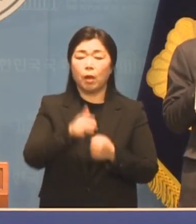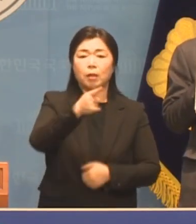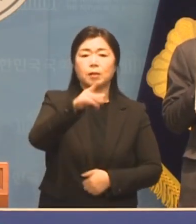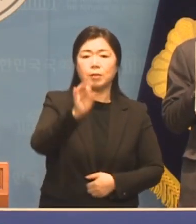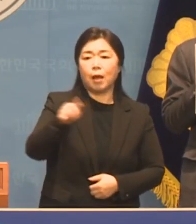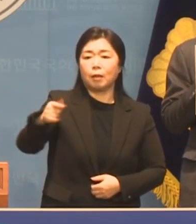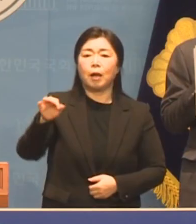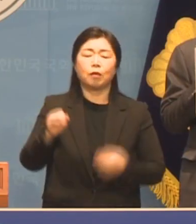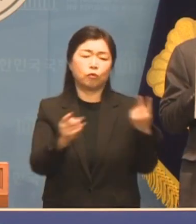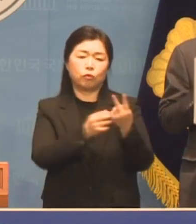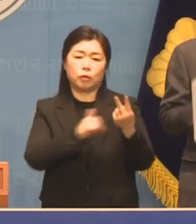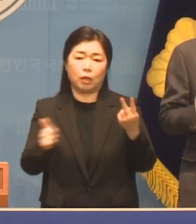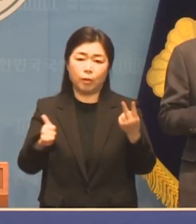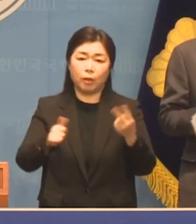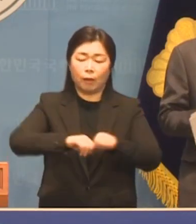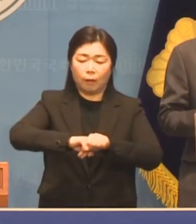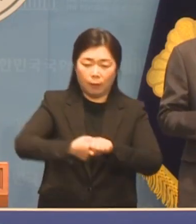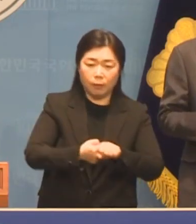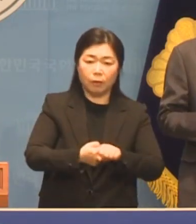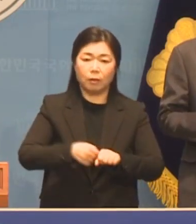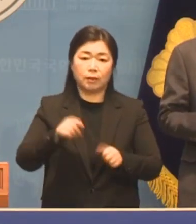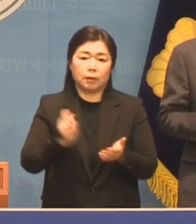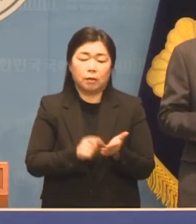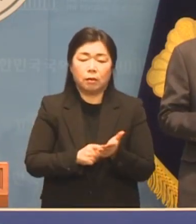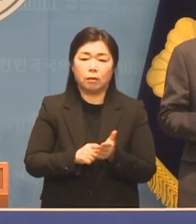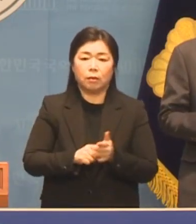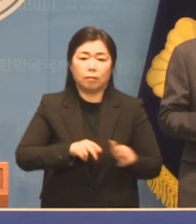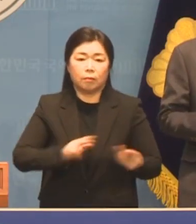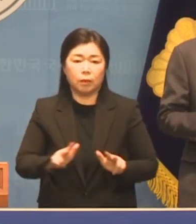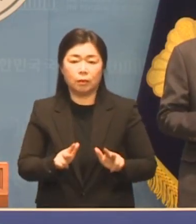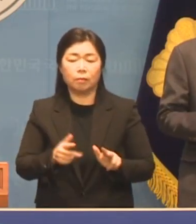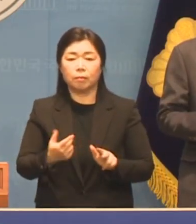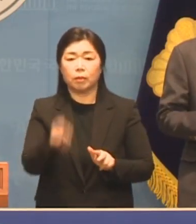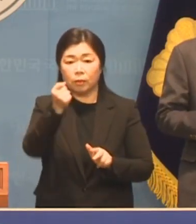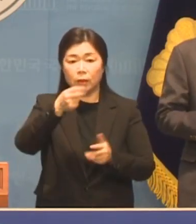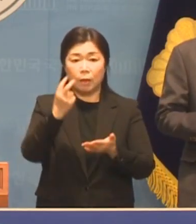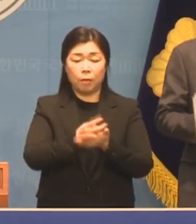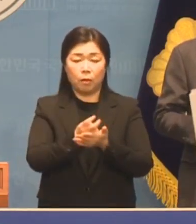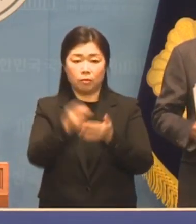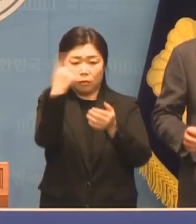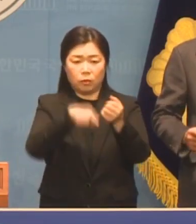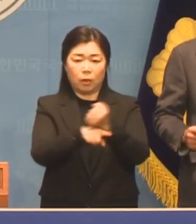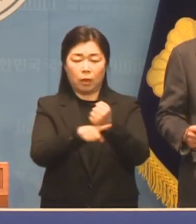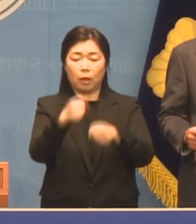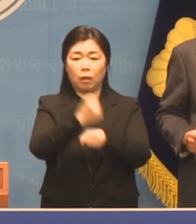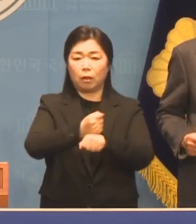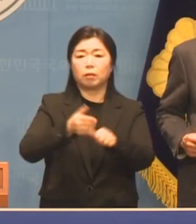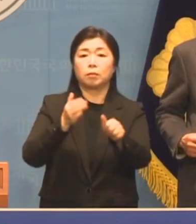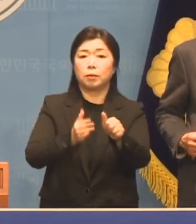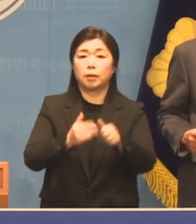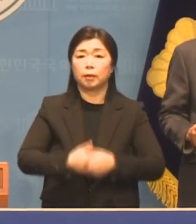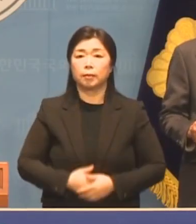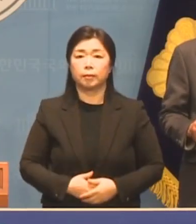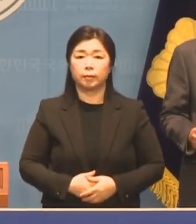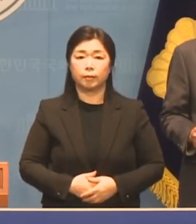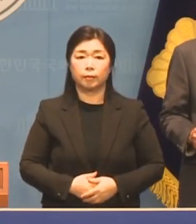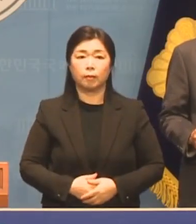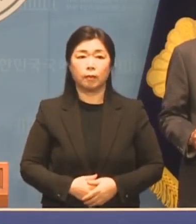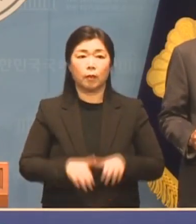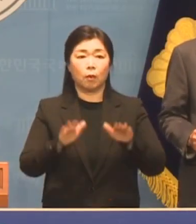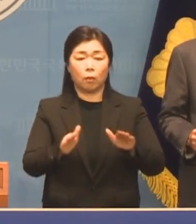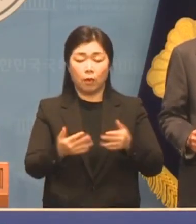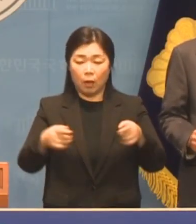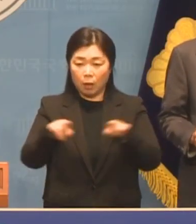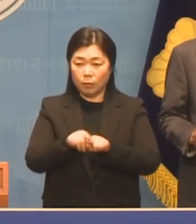강창고에게 강력하고 신속한 법적 집행을 바라는 바입니다. 끝으로 오늘 이